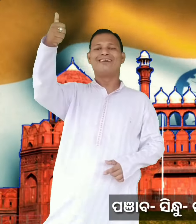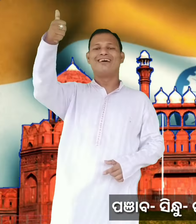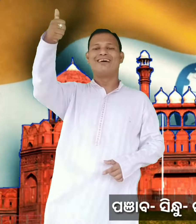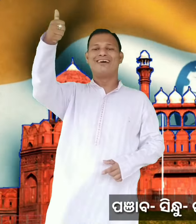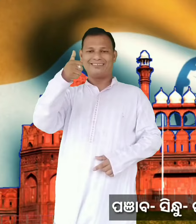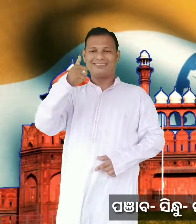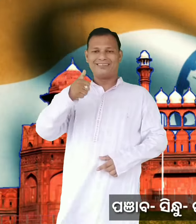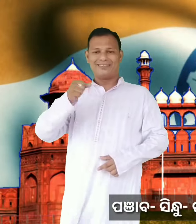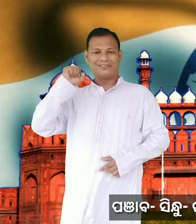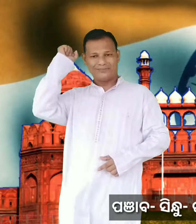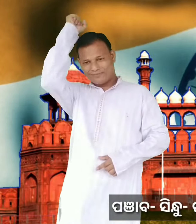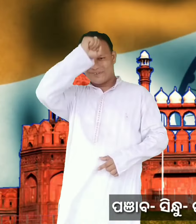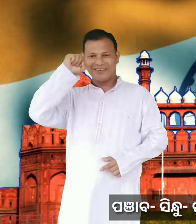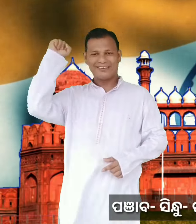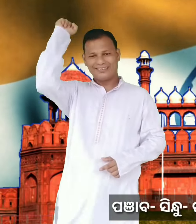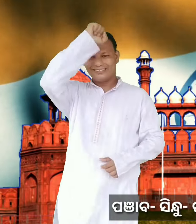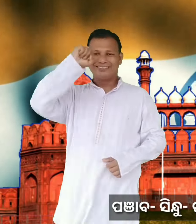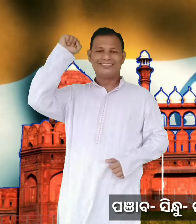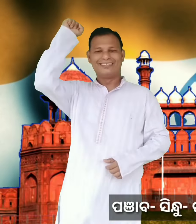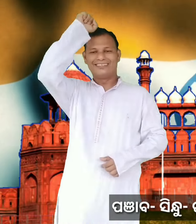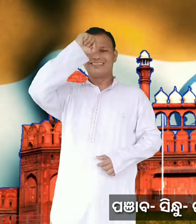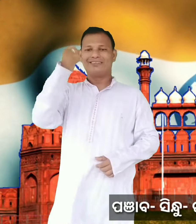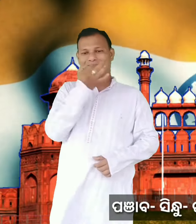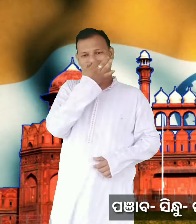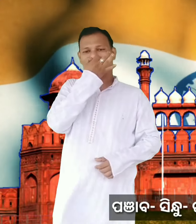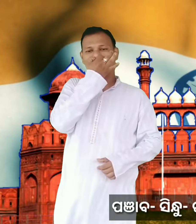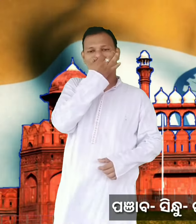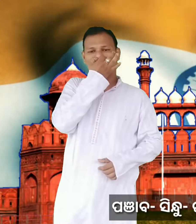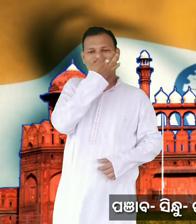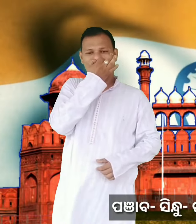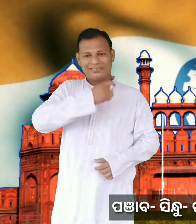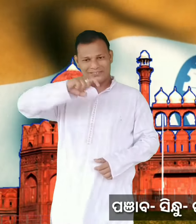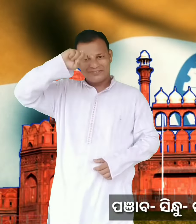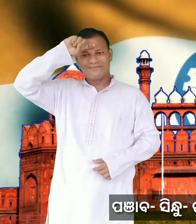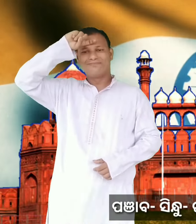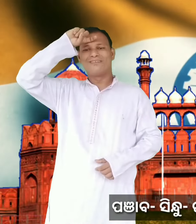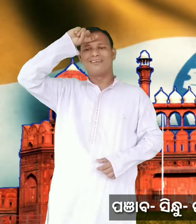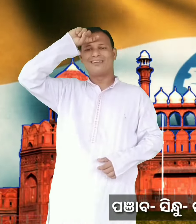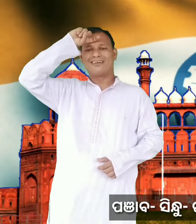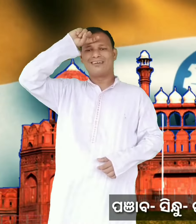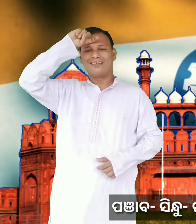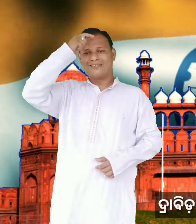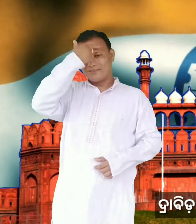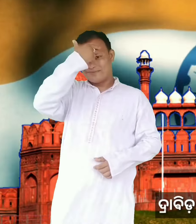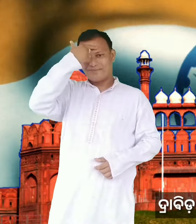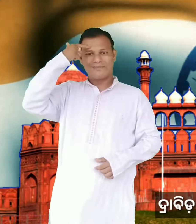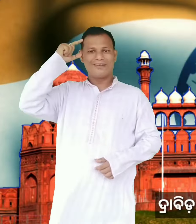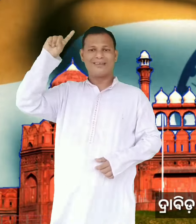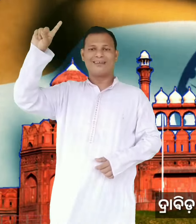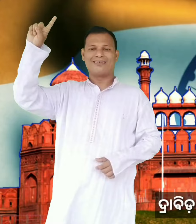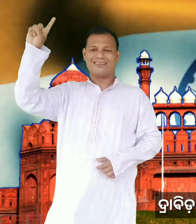पंजाब सिंध गुजरात मराठ द्राविड